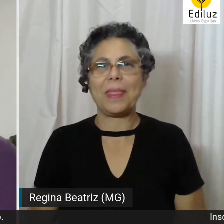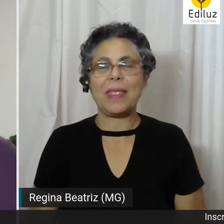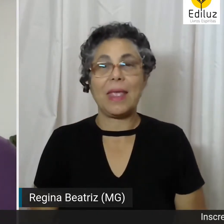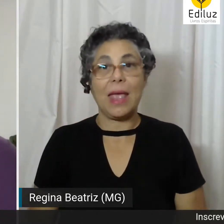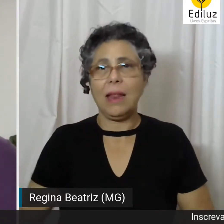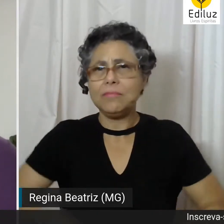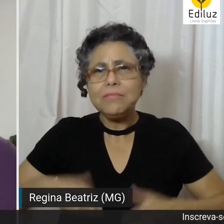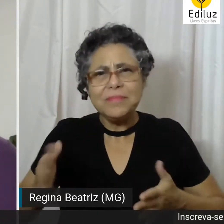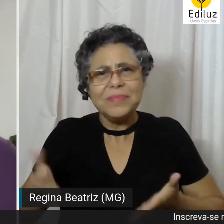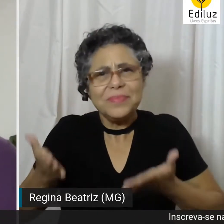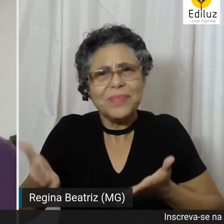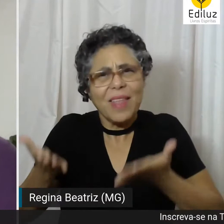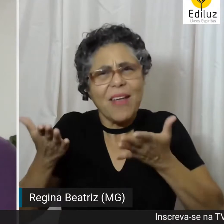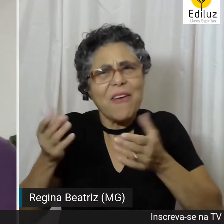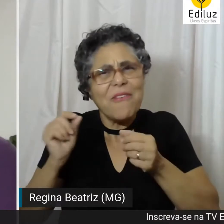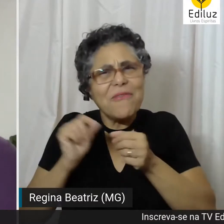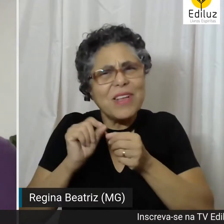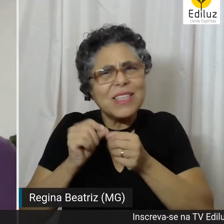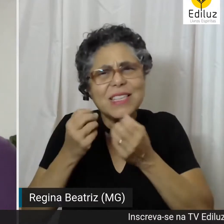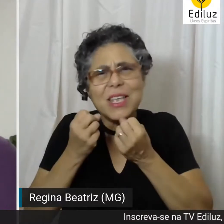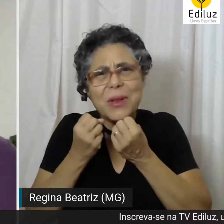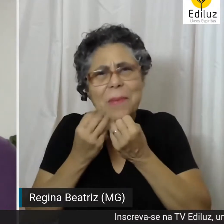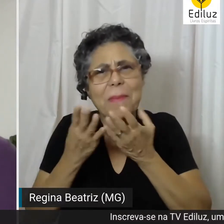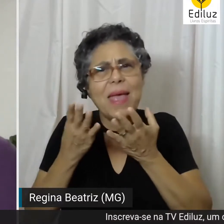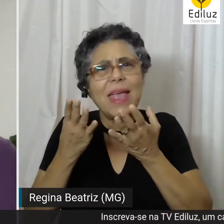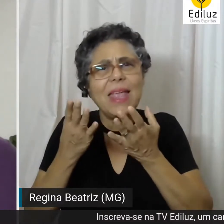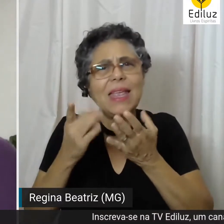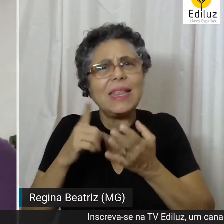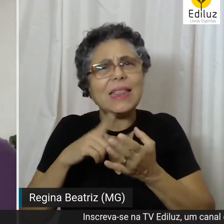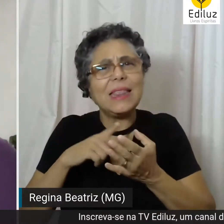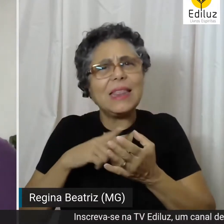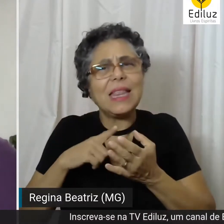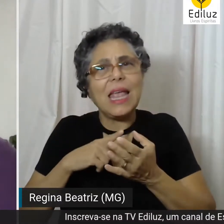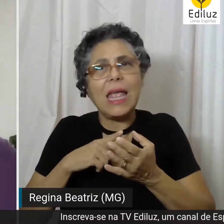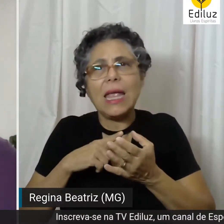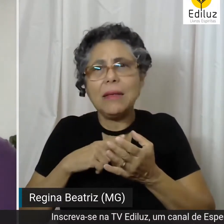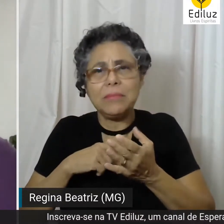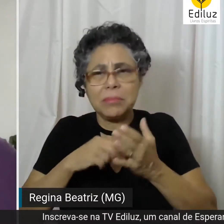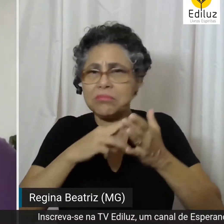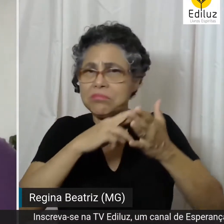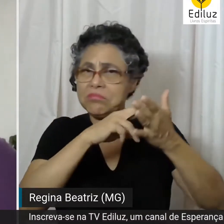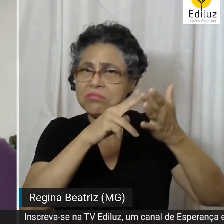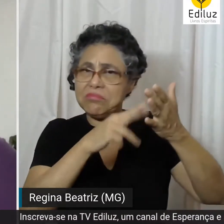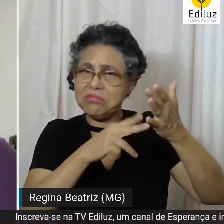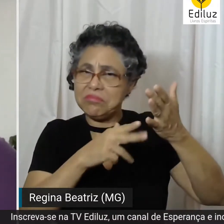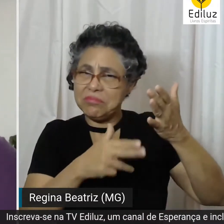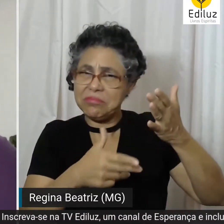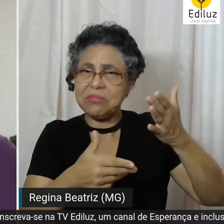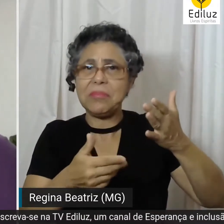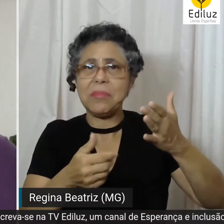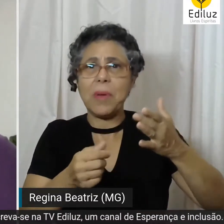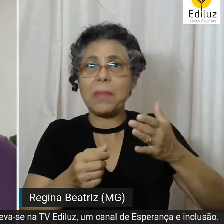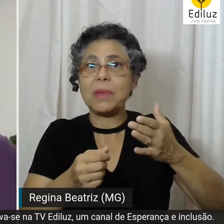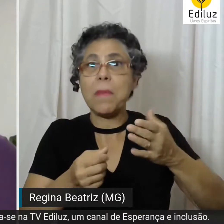Enfatiza que o fazer o bem tem propriedades terapêuticas,